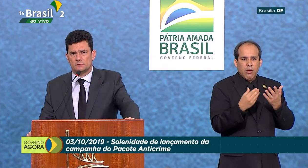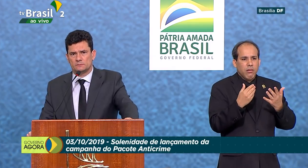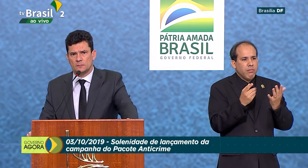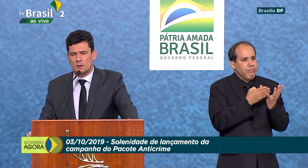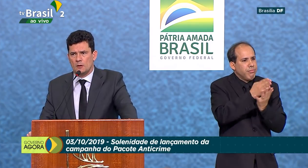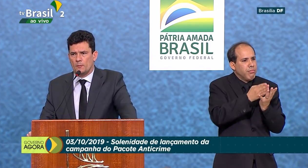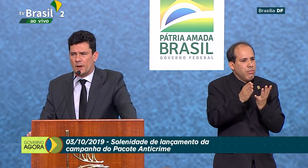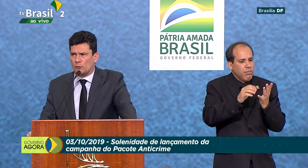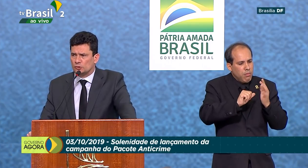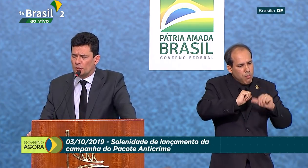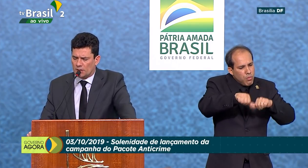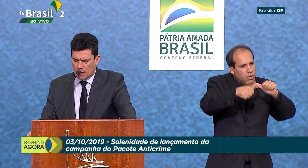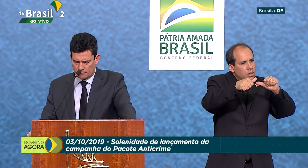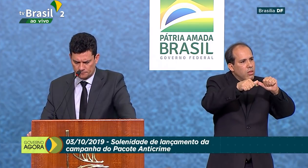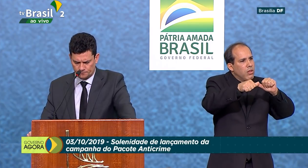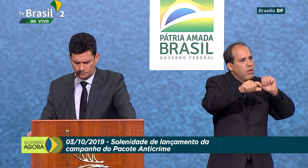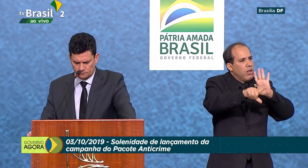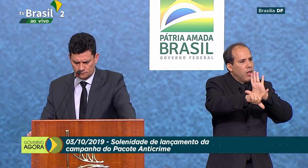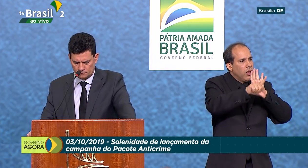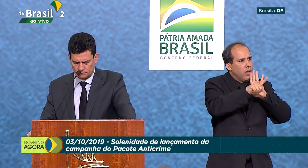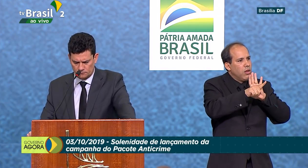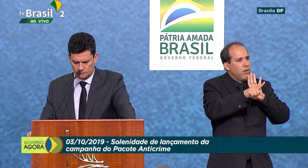legislativas para consolidar